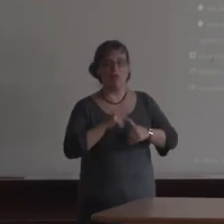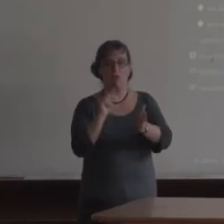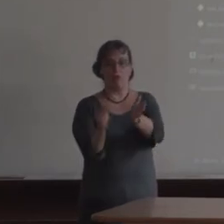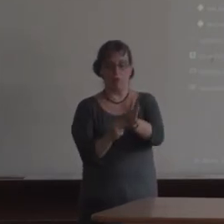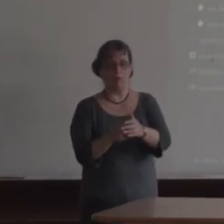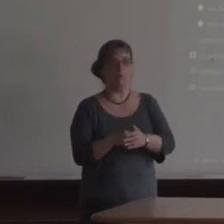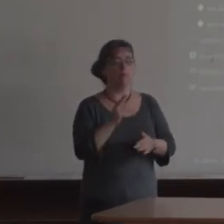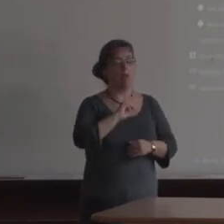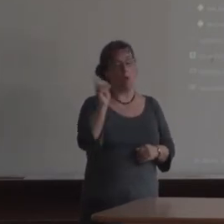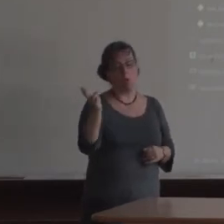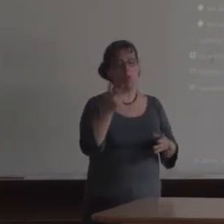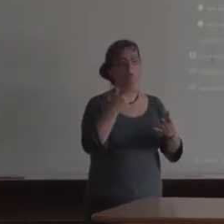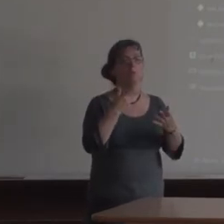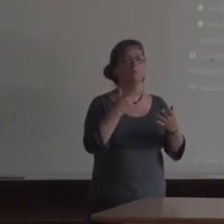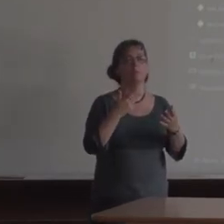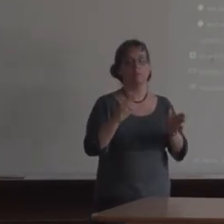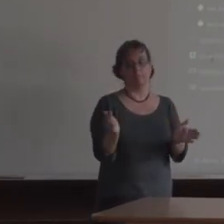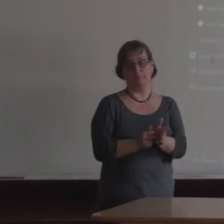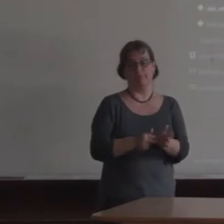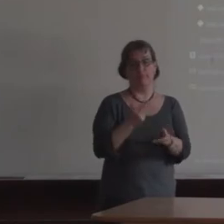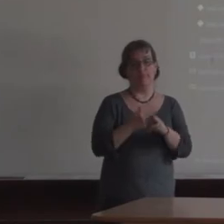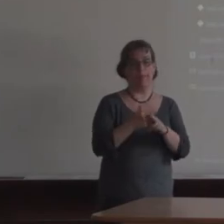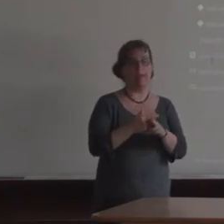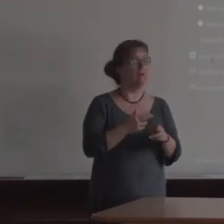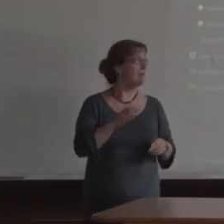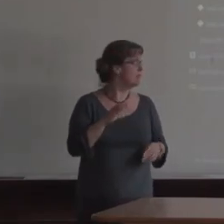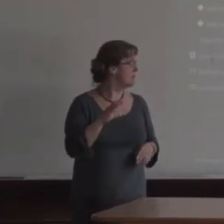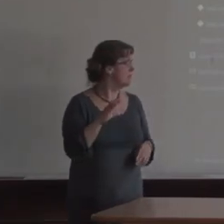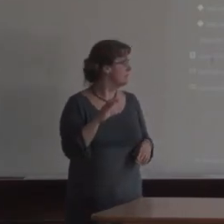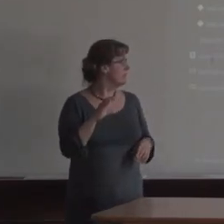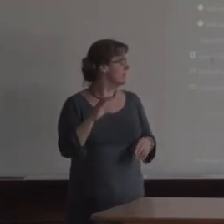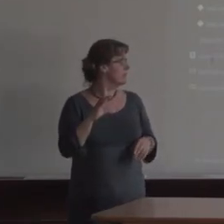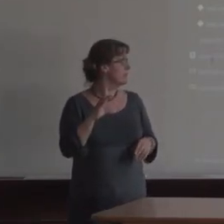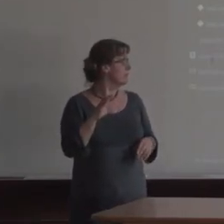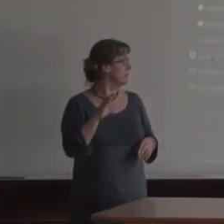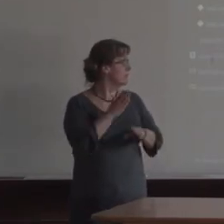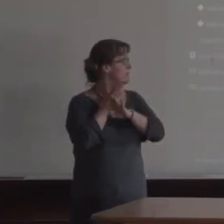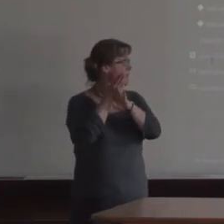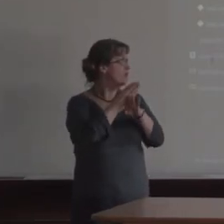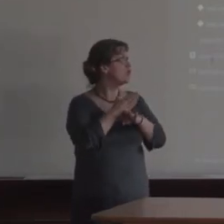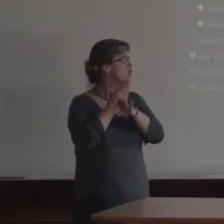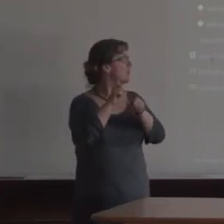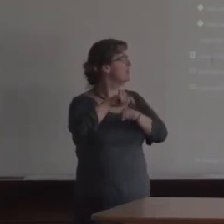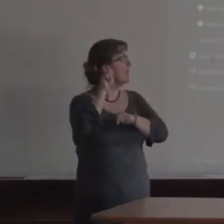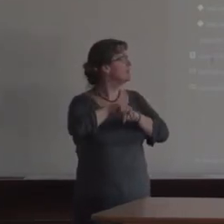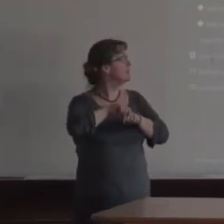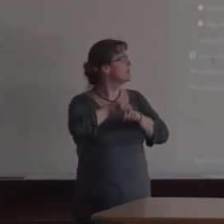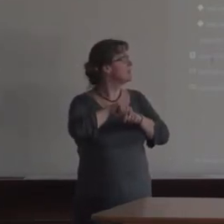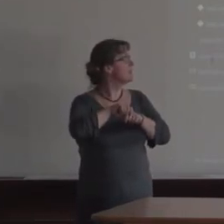PyTest CatchLog qui permet de faire le même genre d'assertion. Donc là, je log en cas d'erreur.